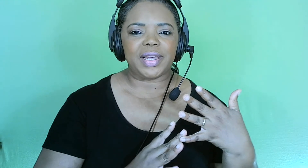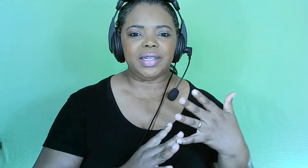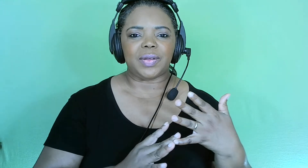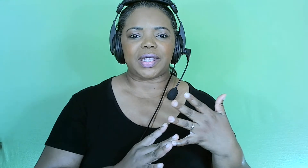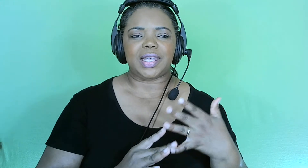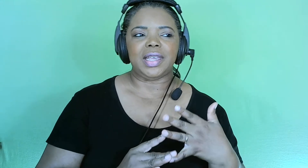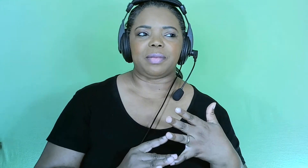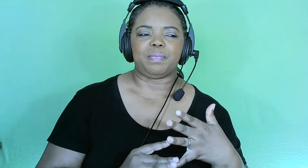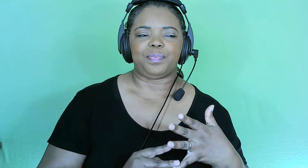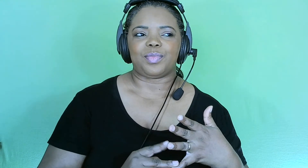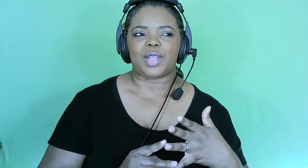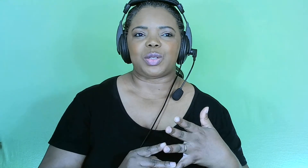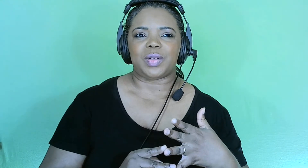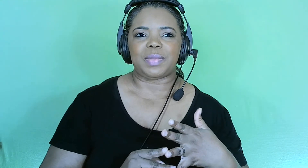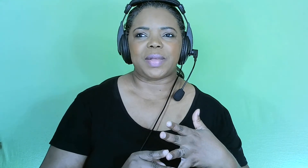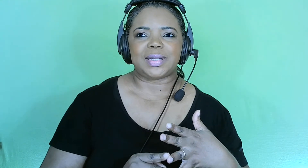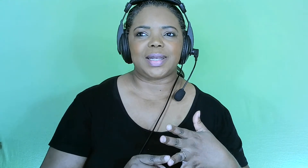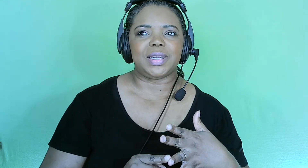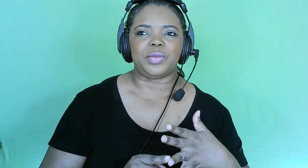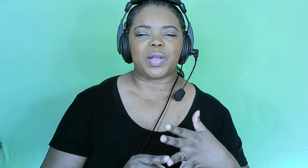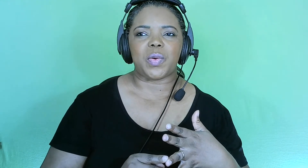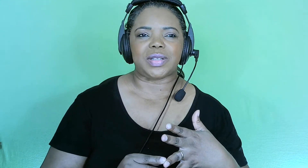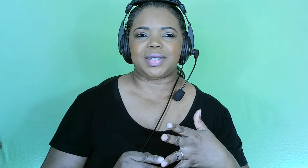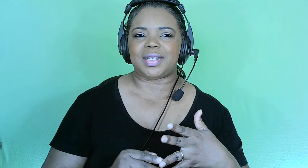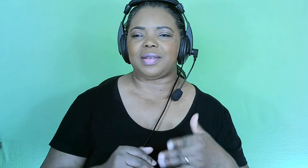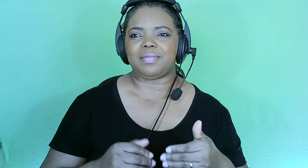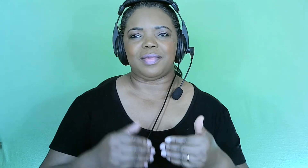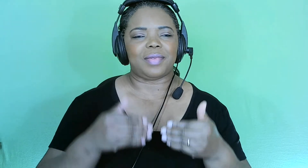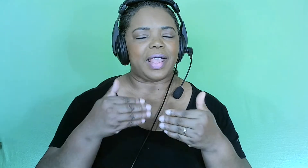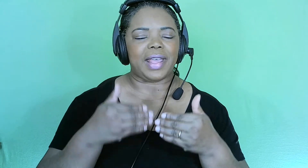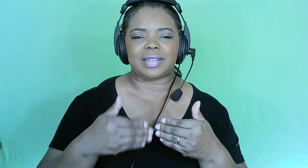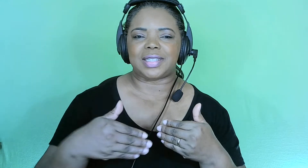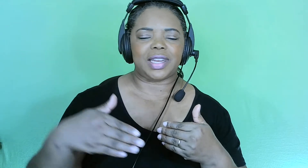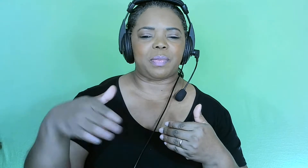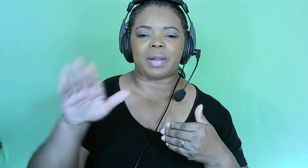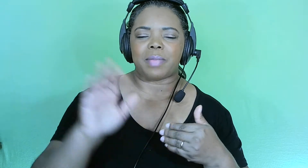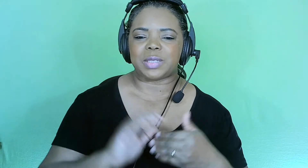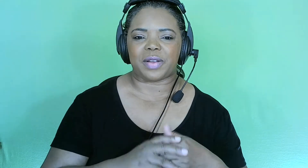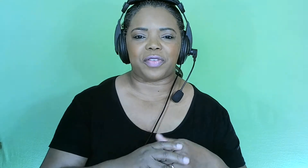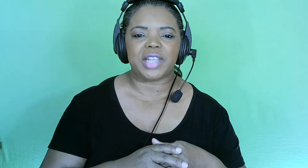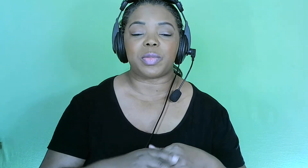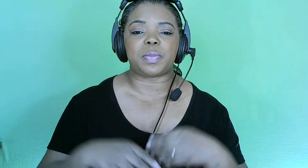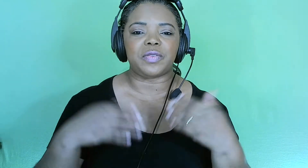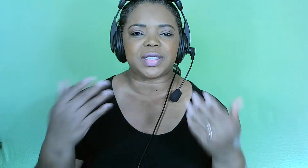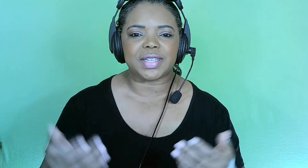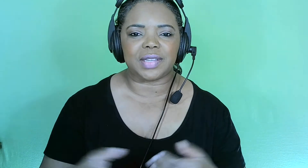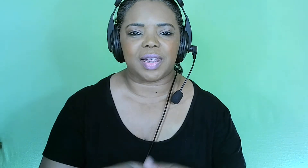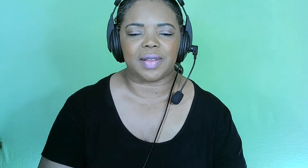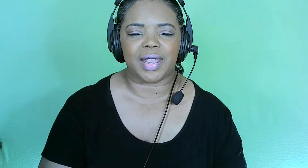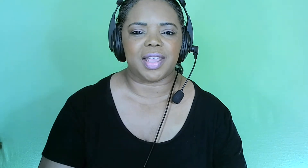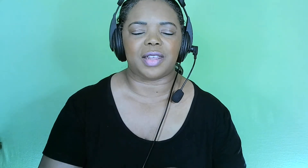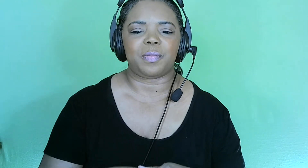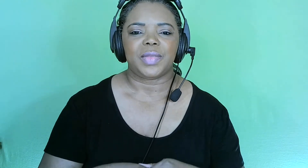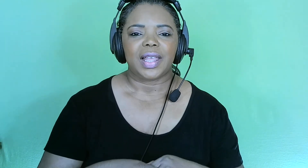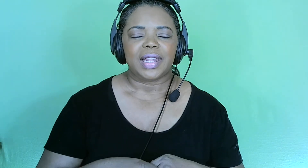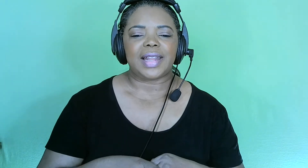Lembrando aqui, estou aqui pensando, são coisas que seria mais para frente, mas para vocês entenderem, na